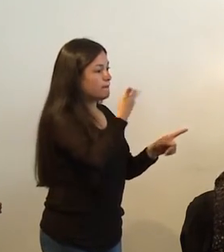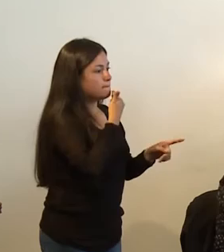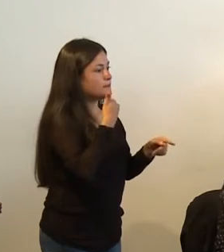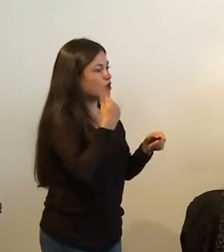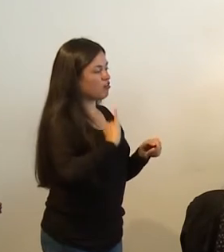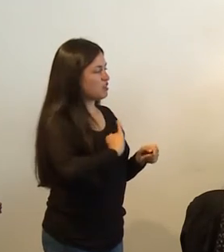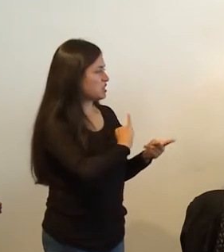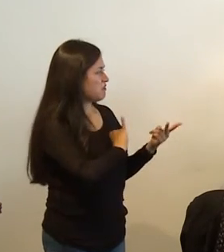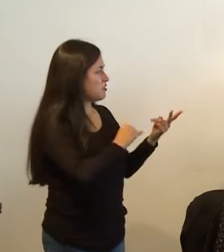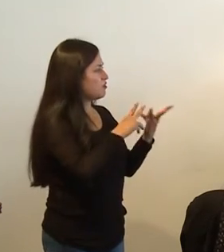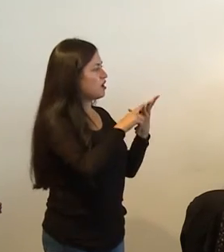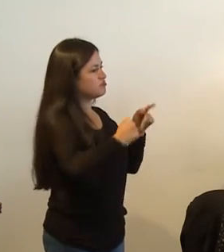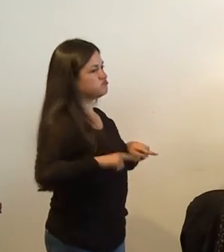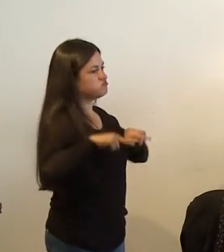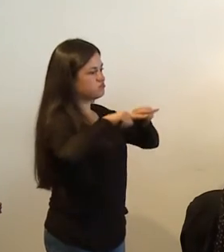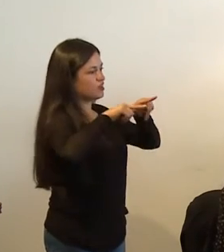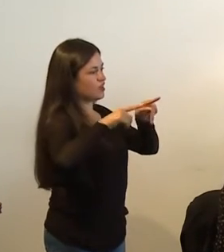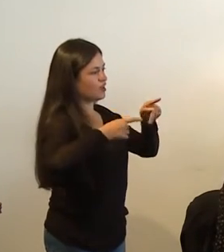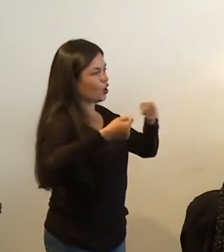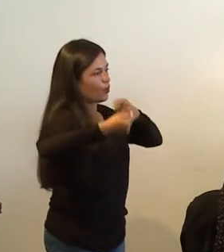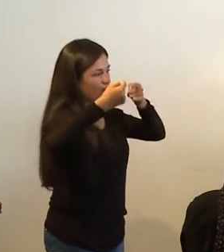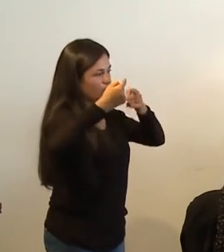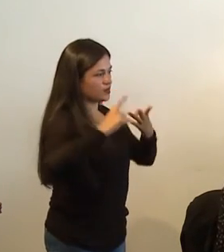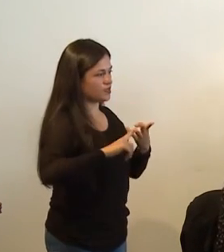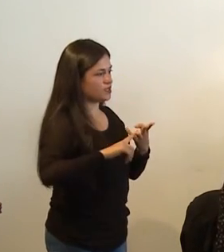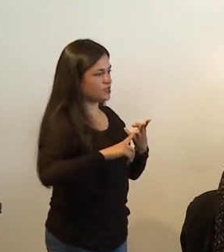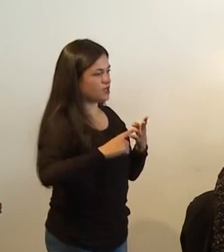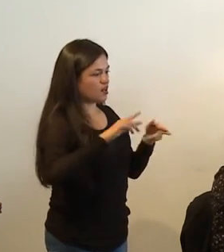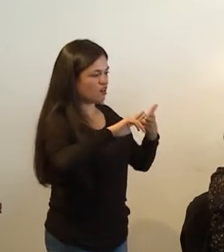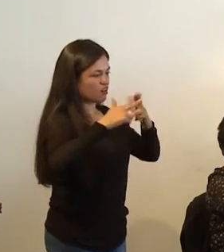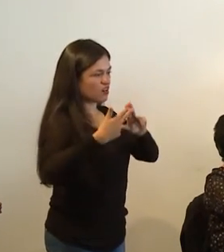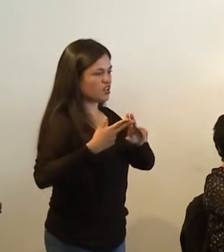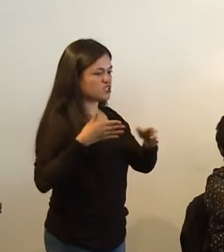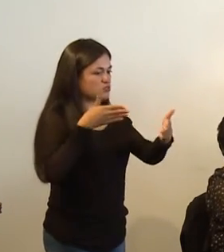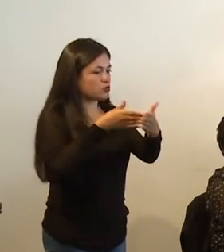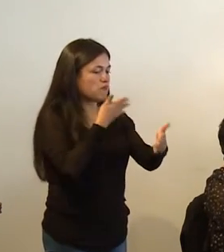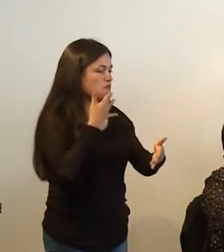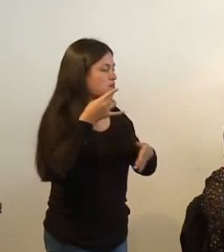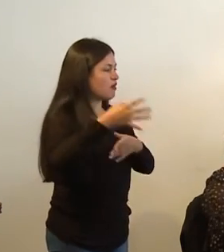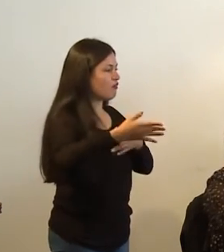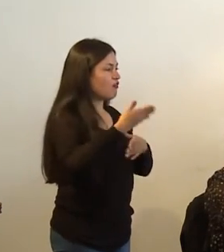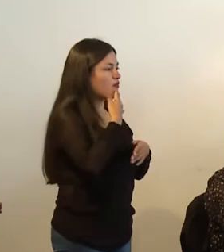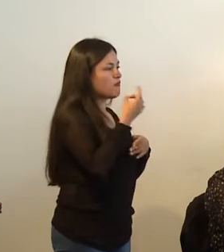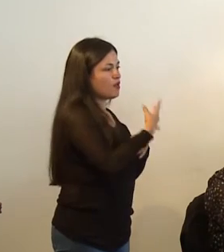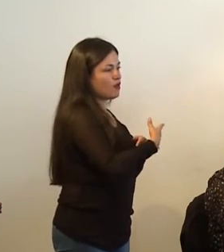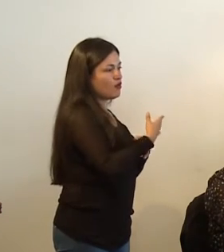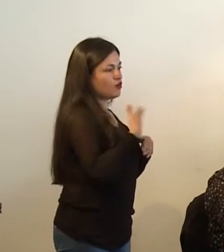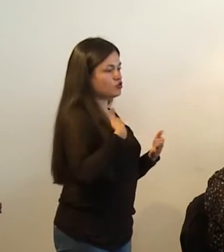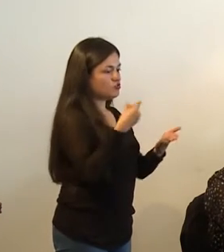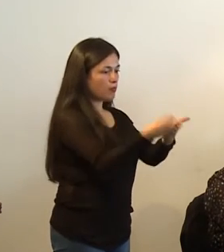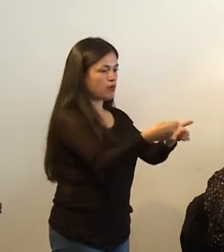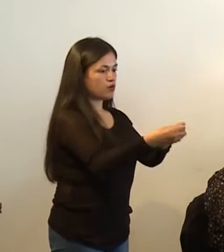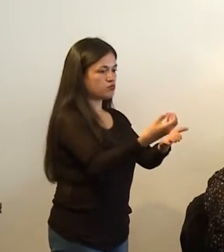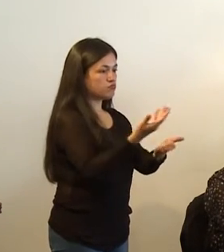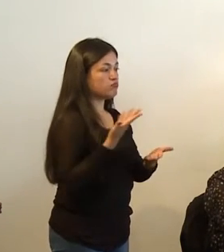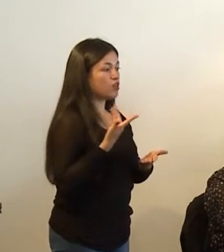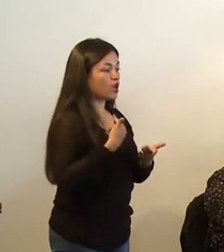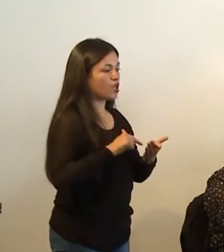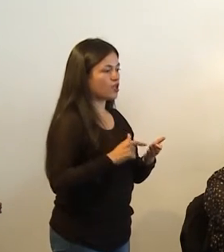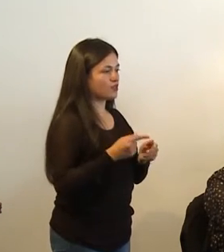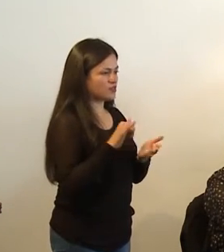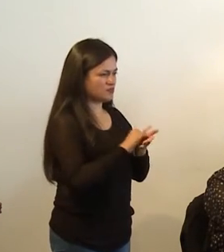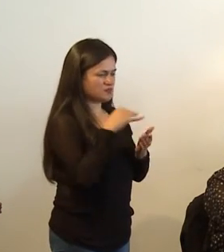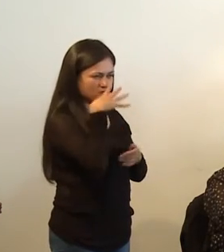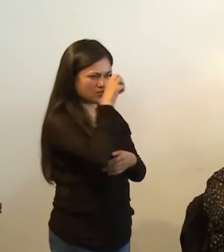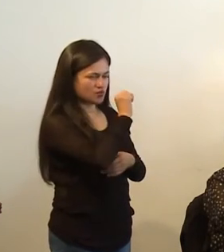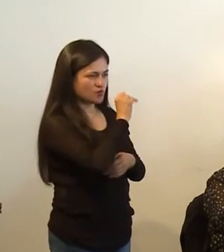en el individualismo, en la competencia, en la relación contractual, costo-beneficio. Entonces yo cuando descubro eso